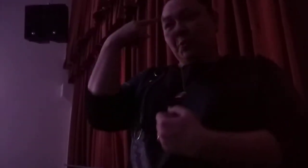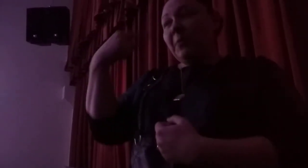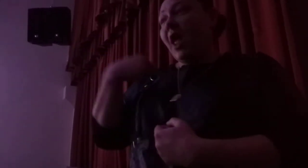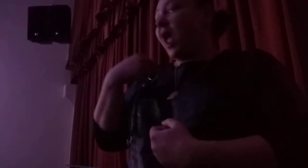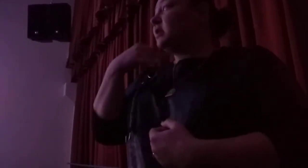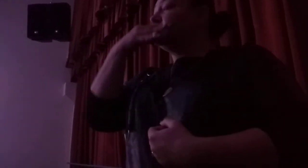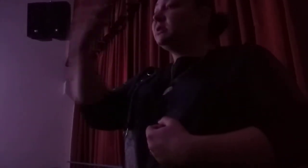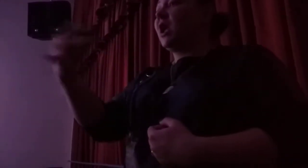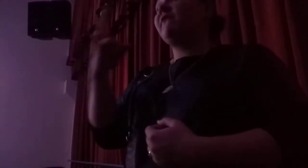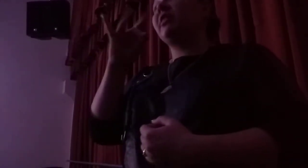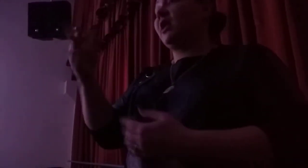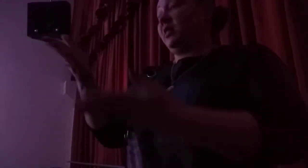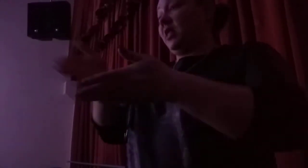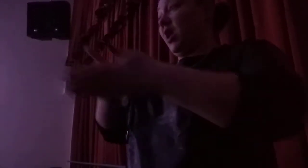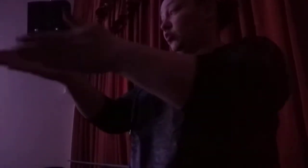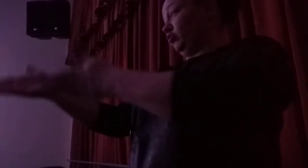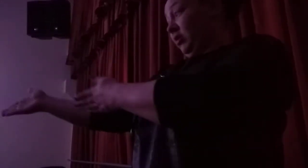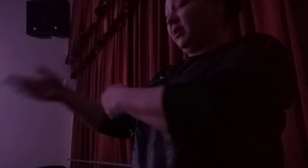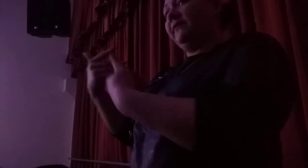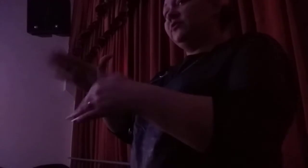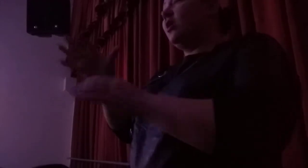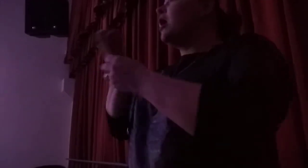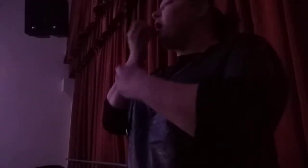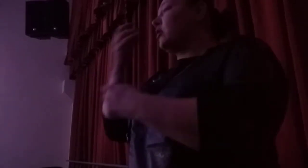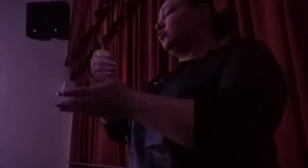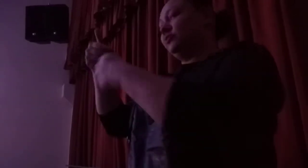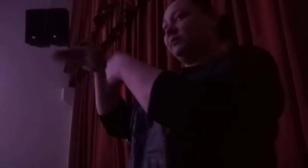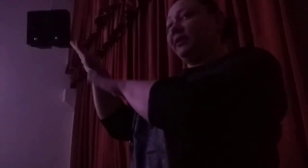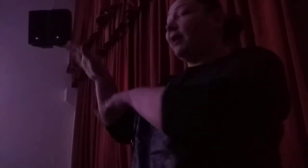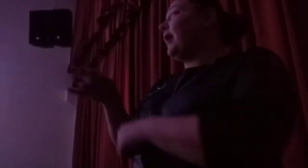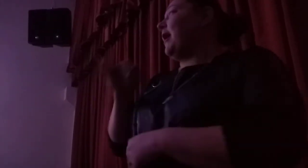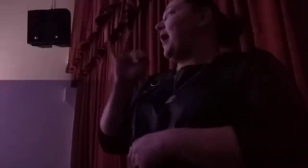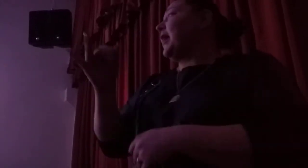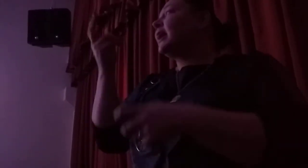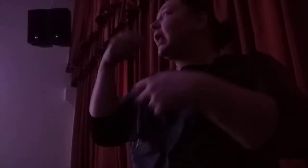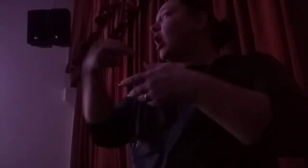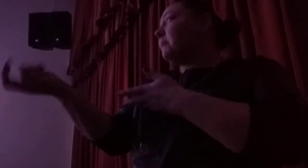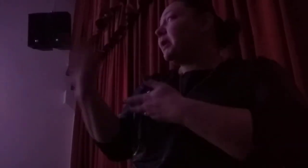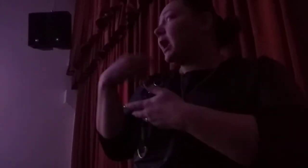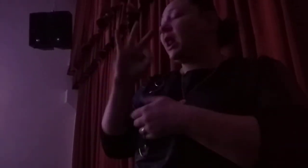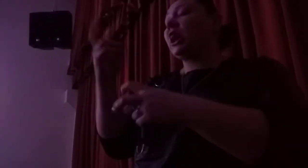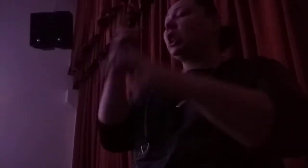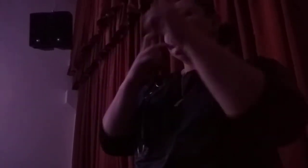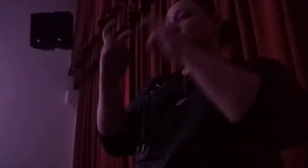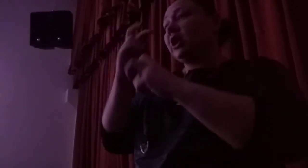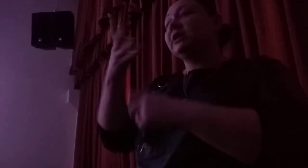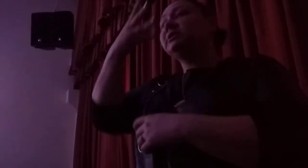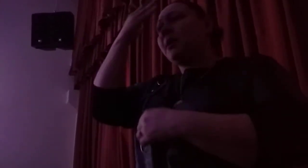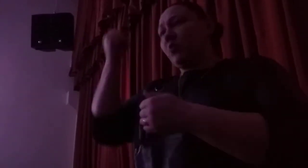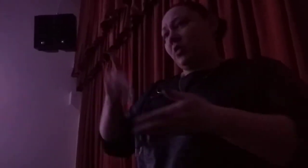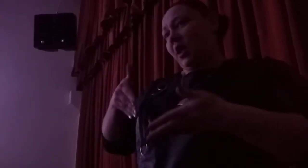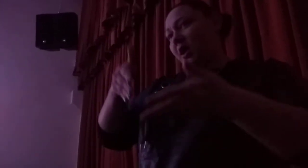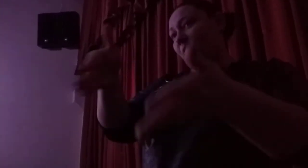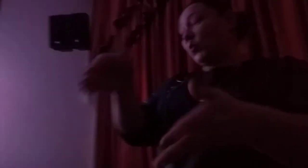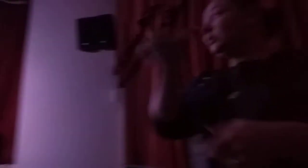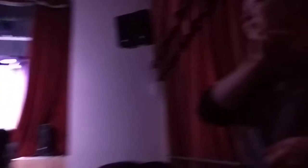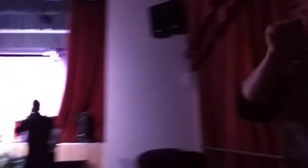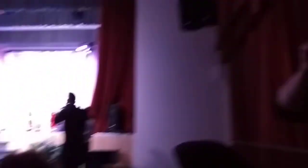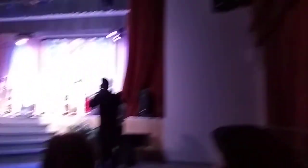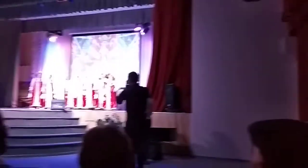вот дорожка и всего хорошего. Не ходи, не ищи, не забудь тропиночку. Сам себя